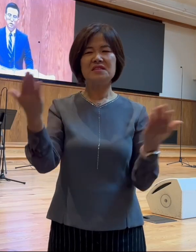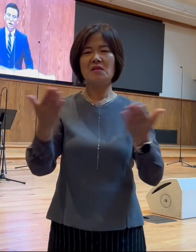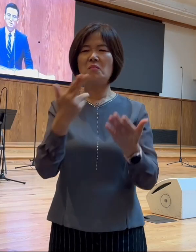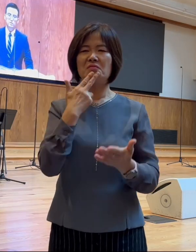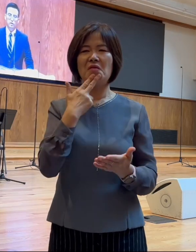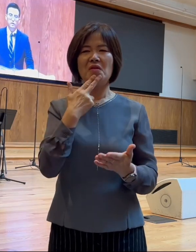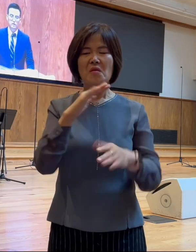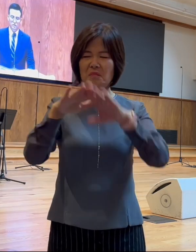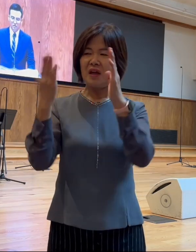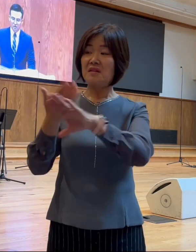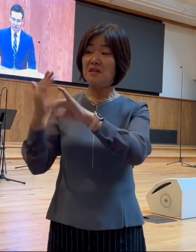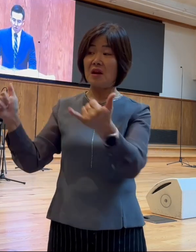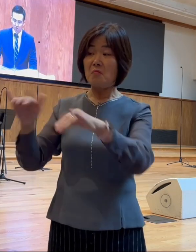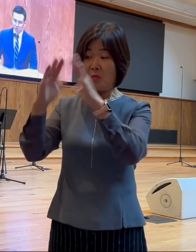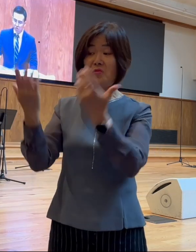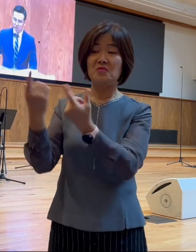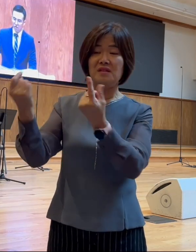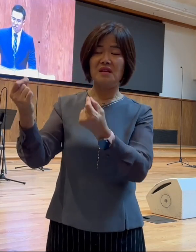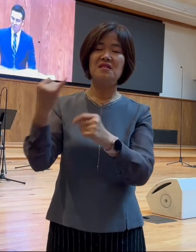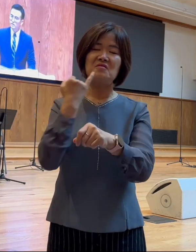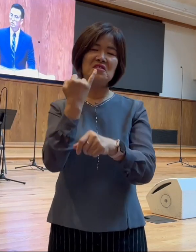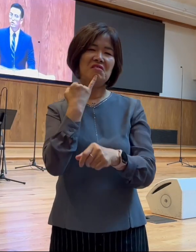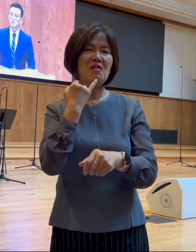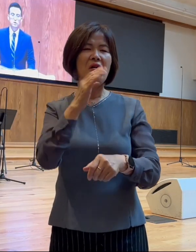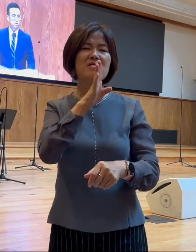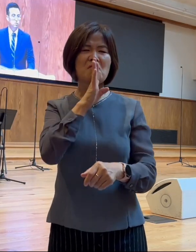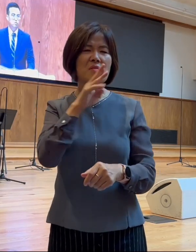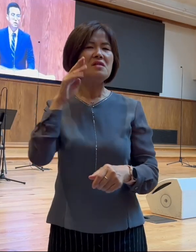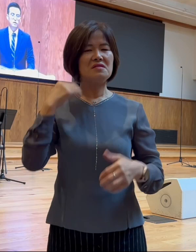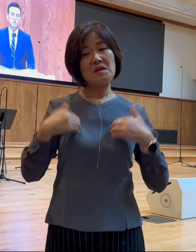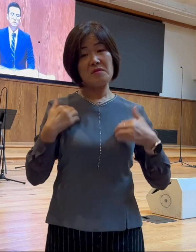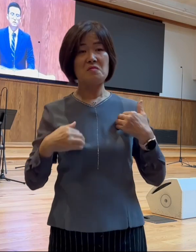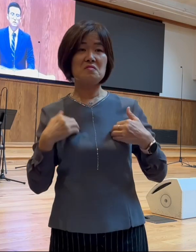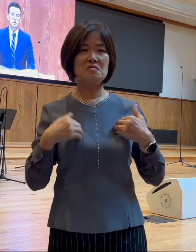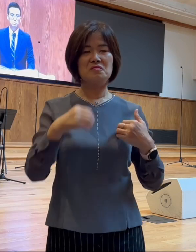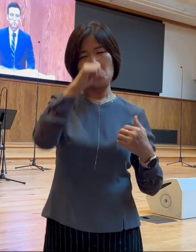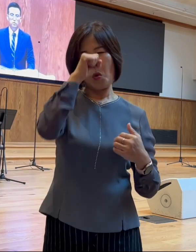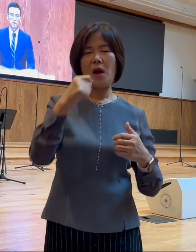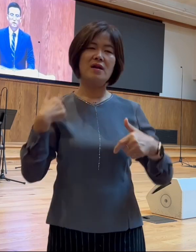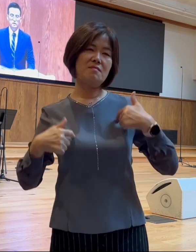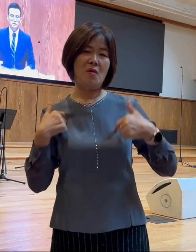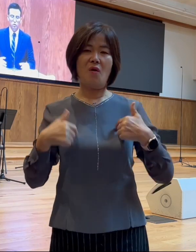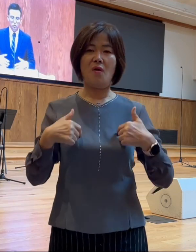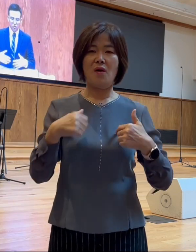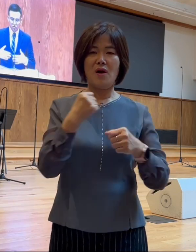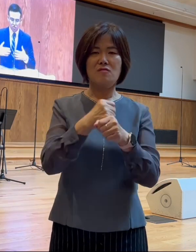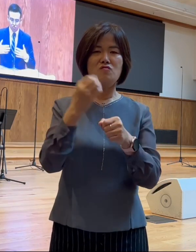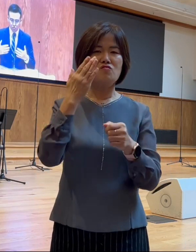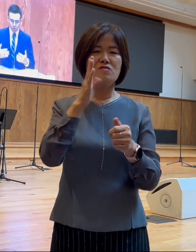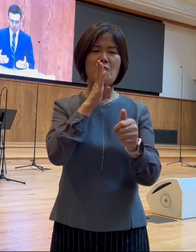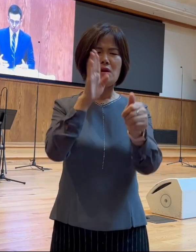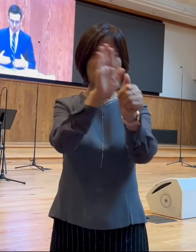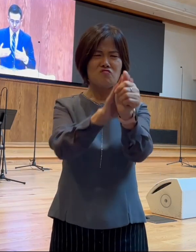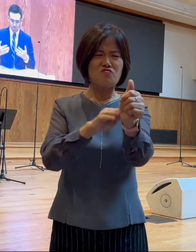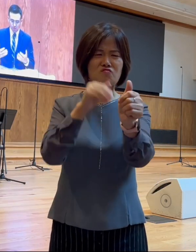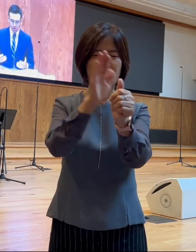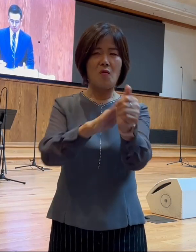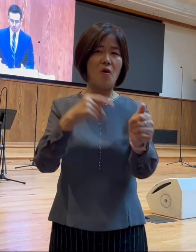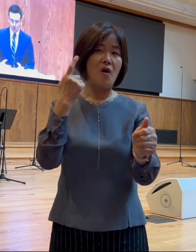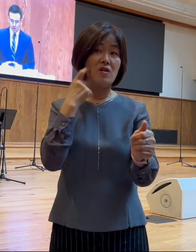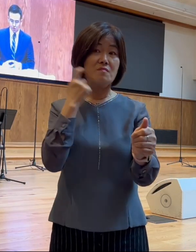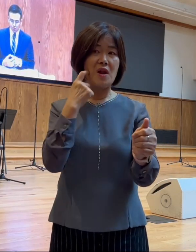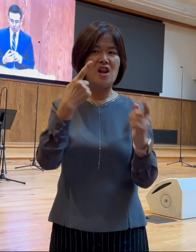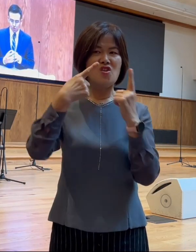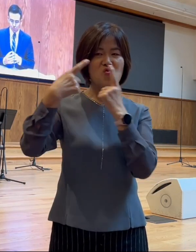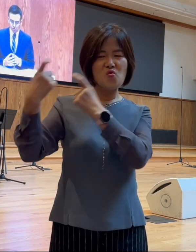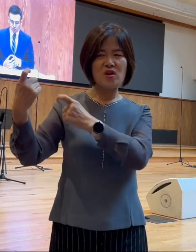뭐 다 하는데 엄청 재밌을 거야, 즐거울 거야, 기쁠 거야 라는 어떤 유혹으로, 거짓말로